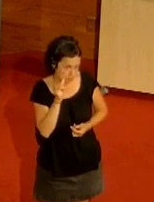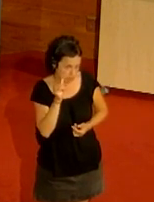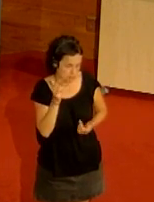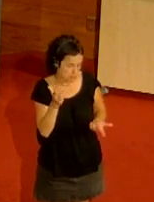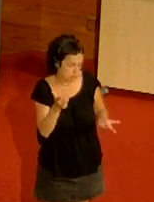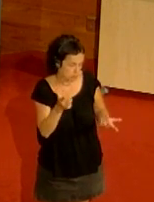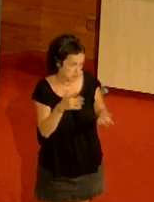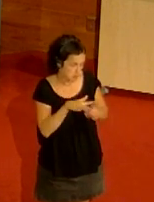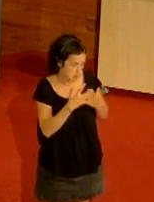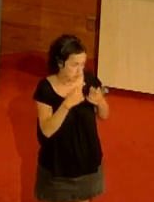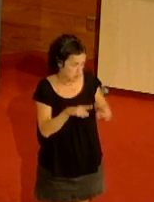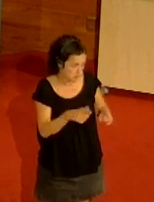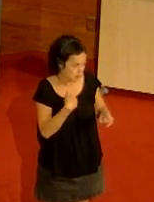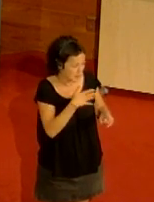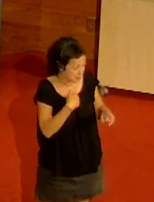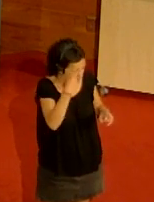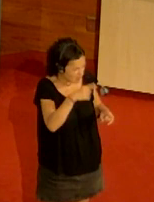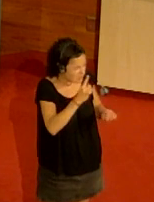eso.